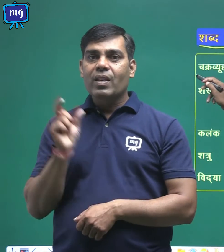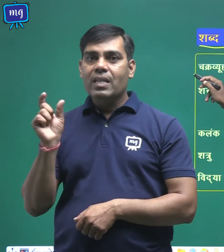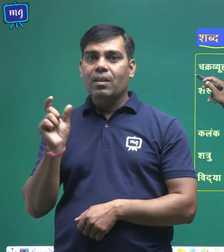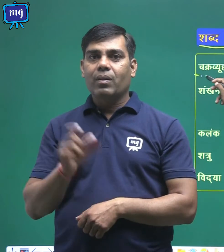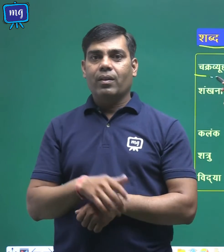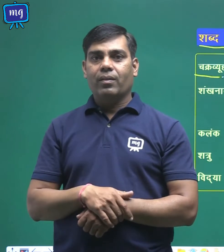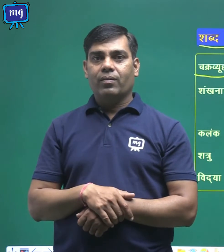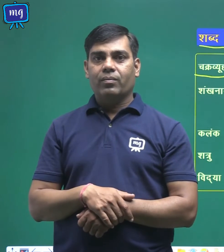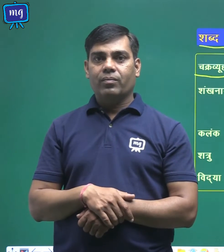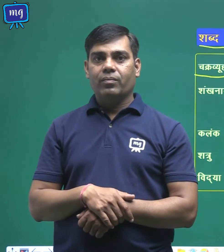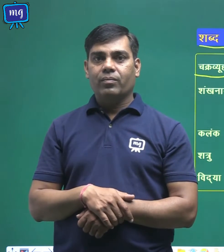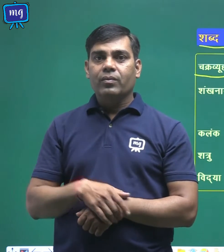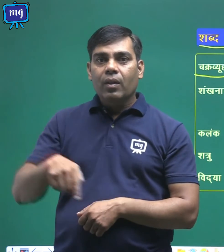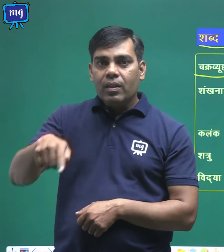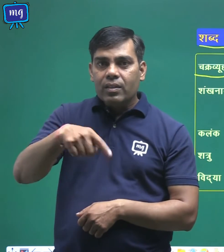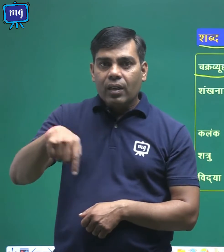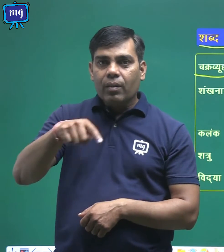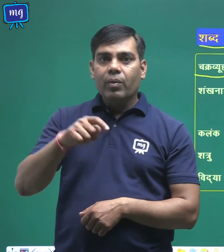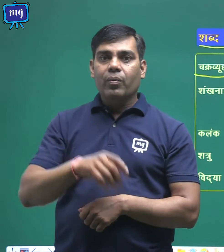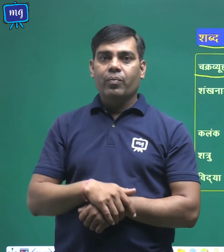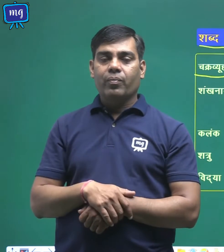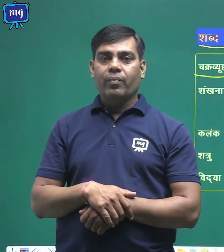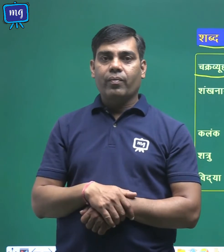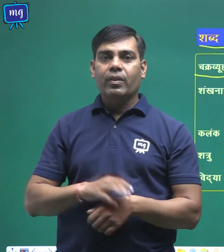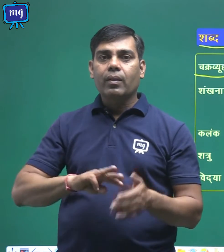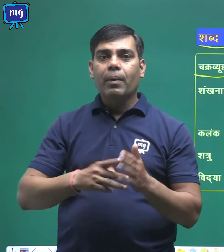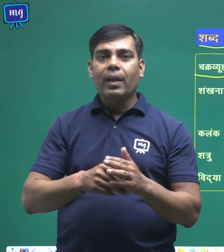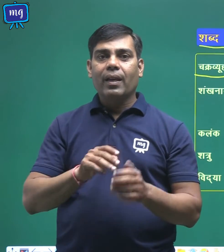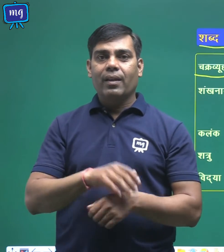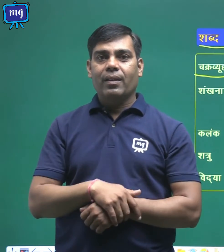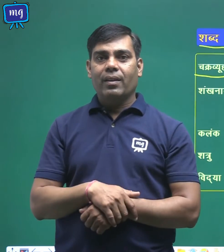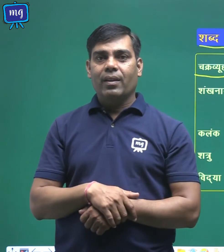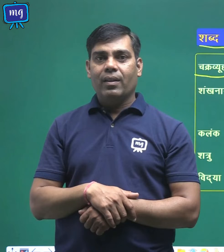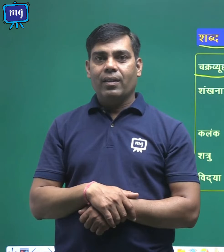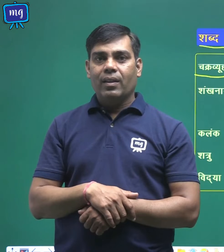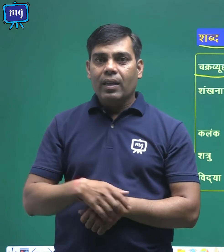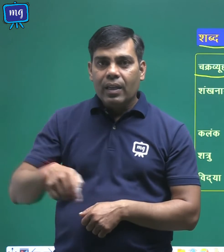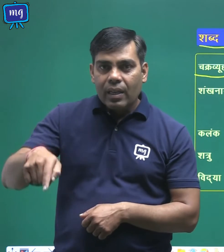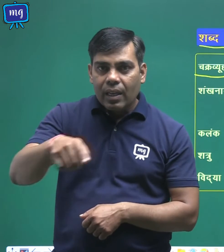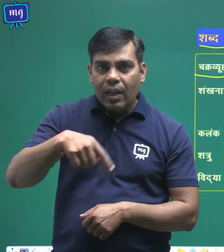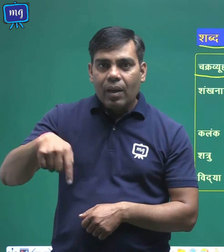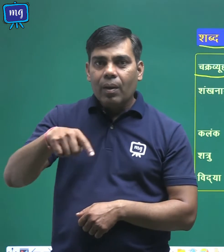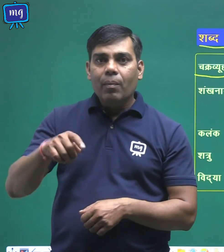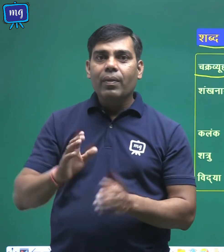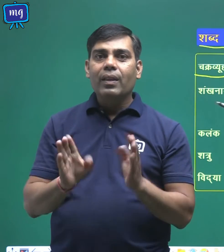शब्द है चक्रव्यूह, अर्थ है घेराबंदी।